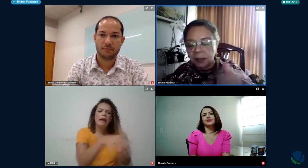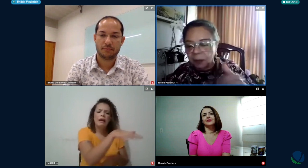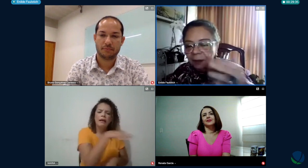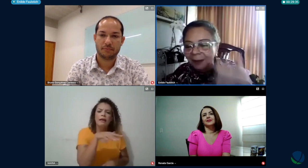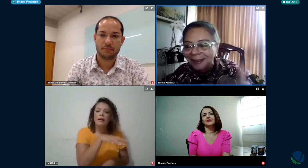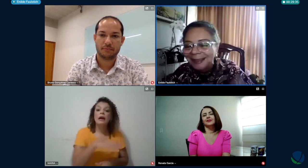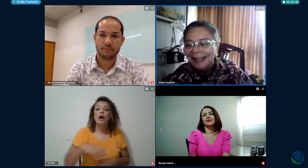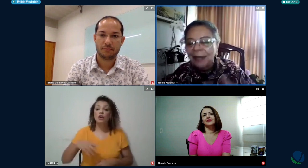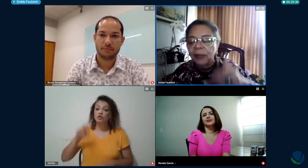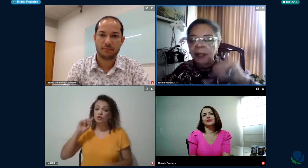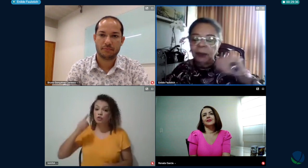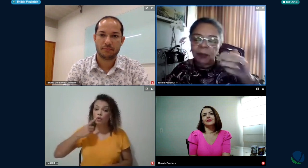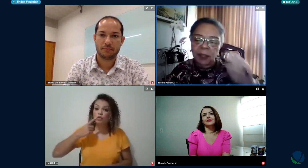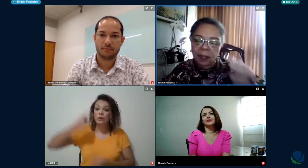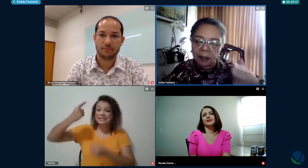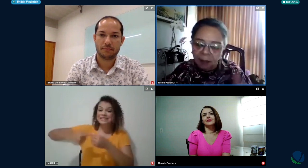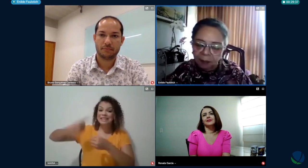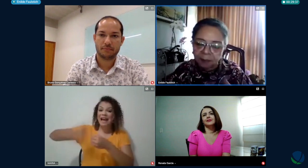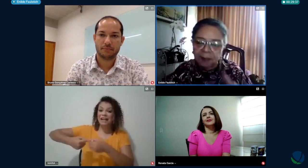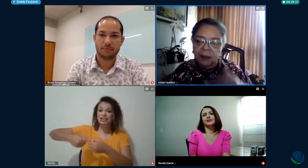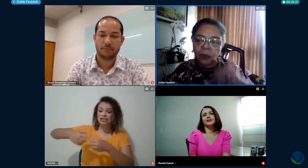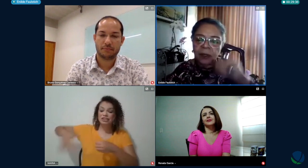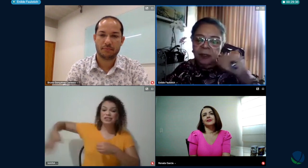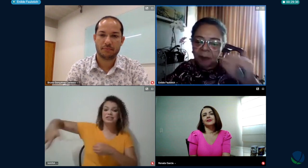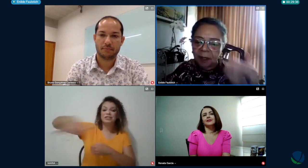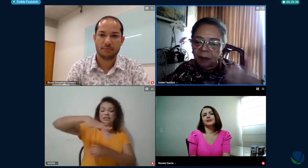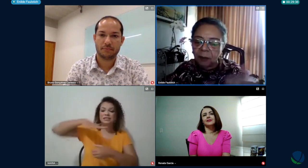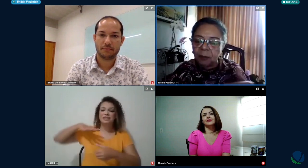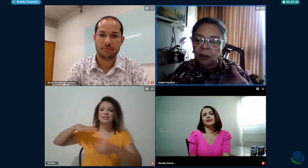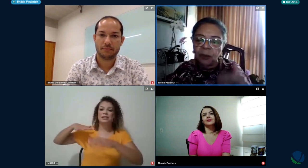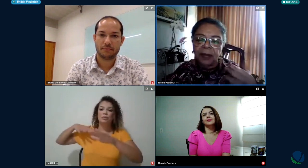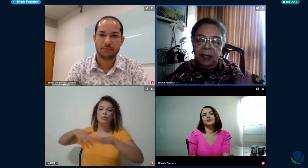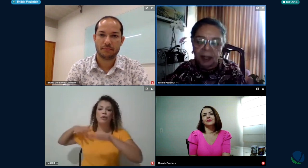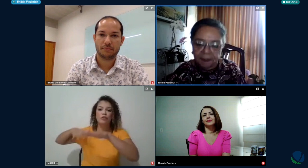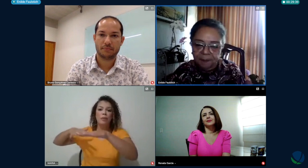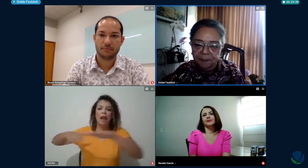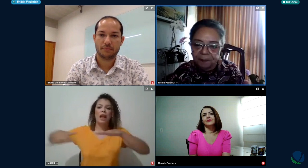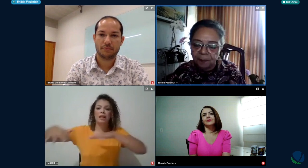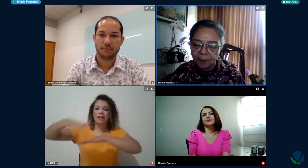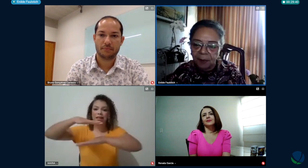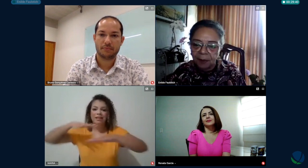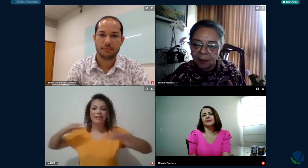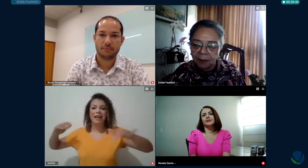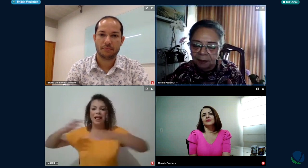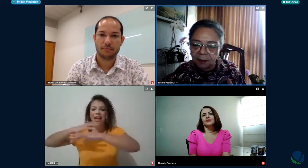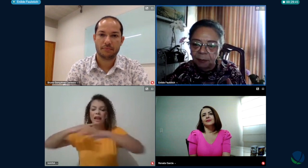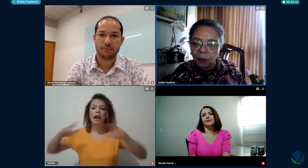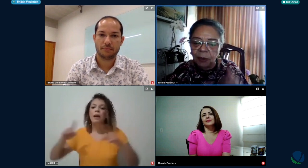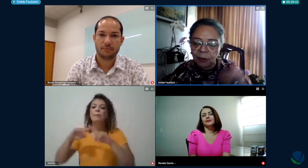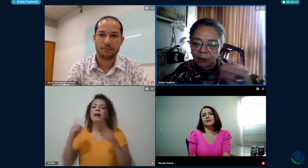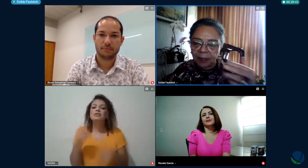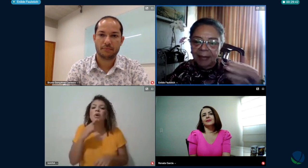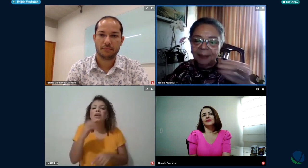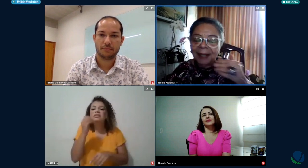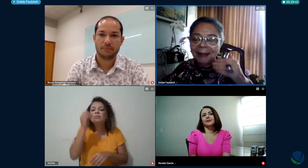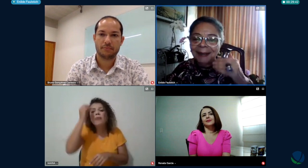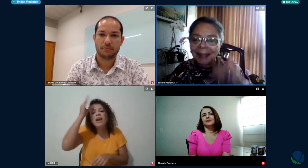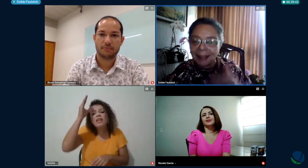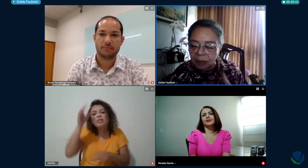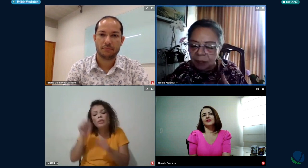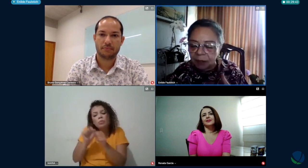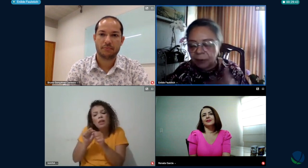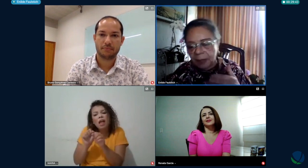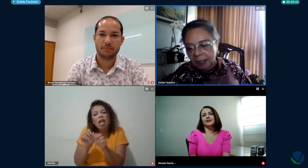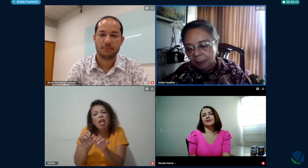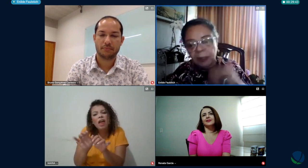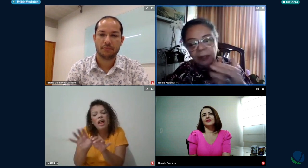nós. Então, levando esse conhecimento muito devagar. Né? Muito devagar. E